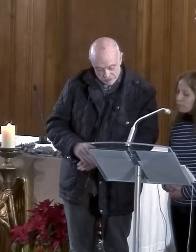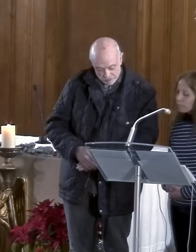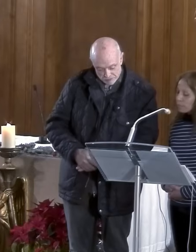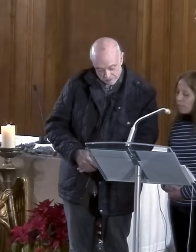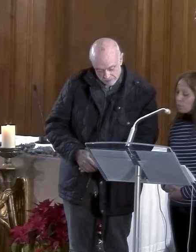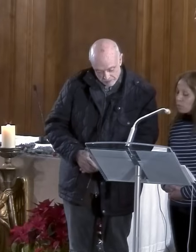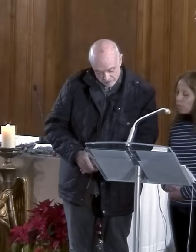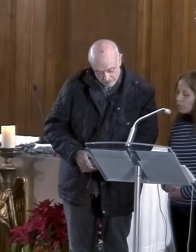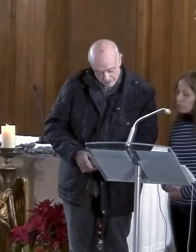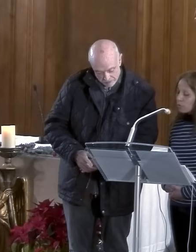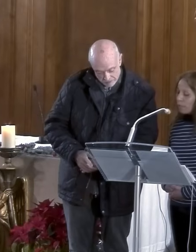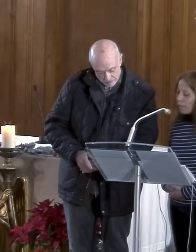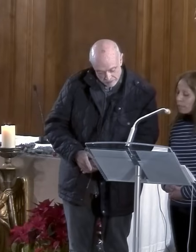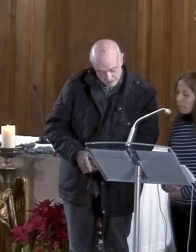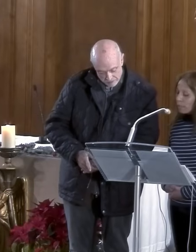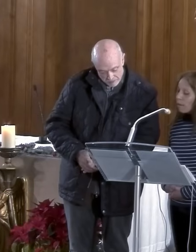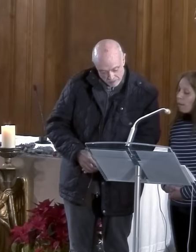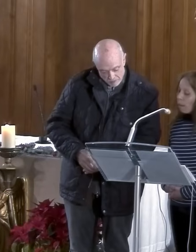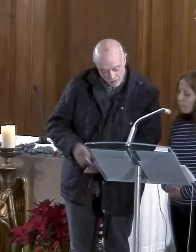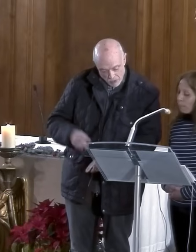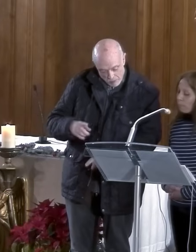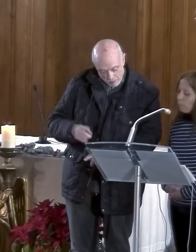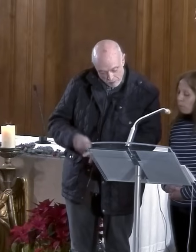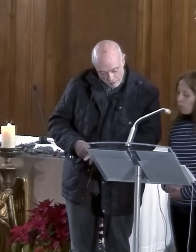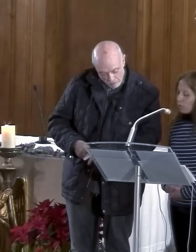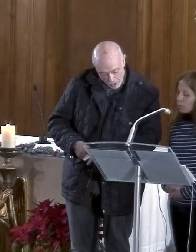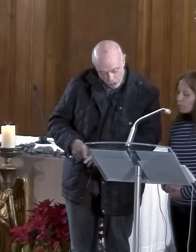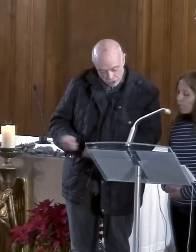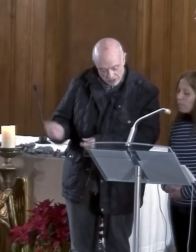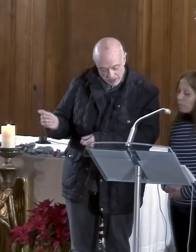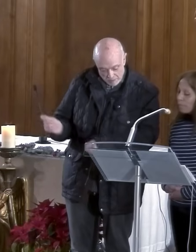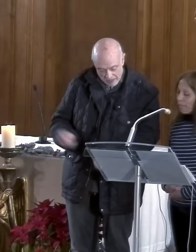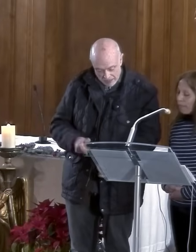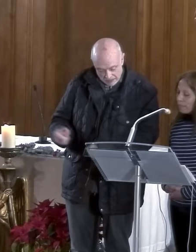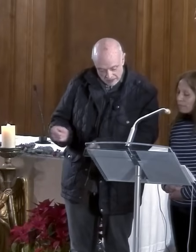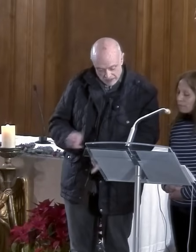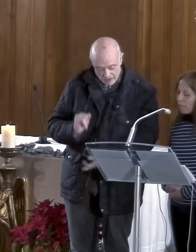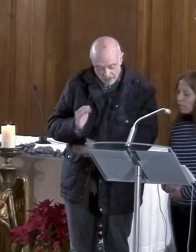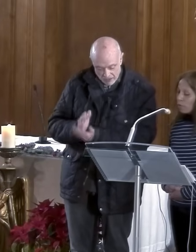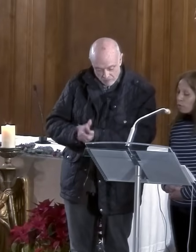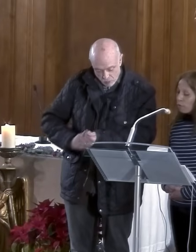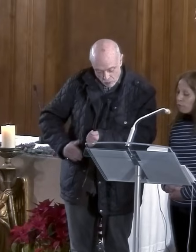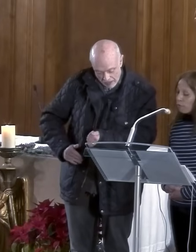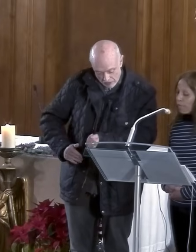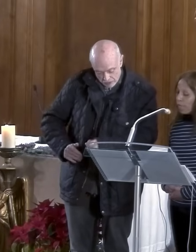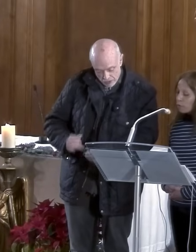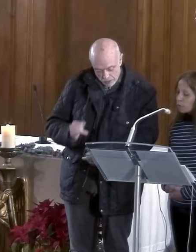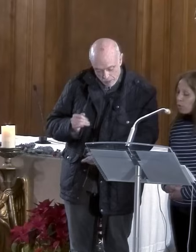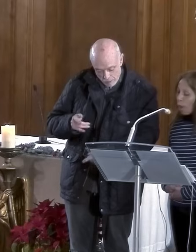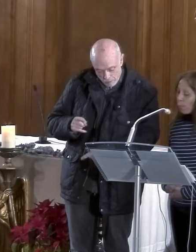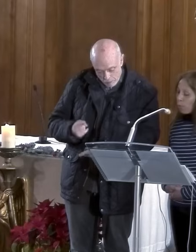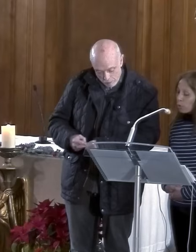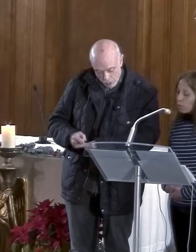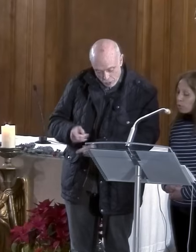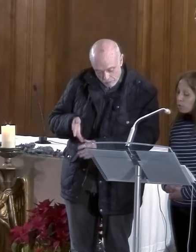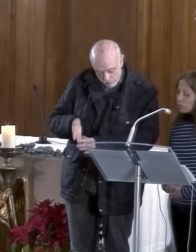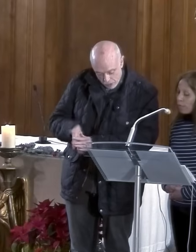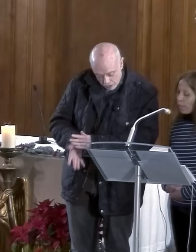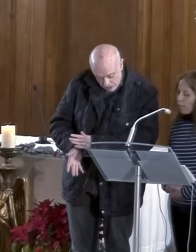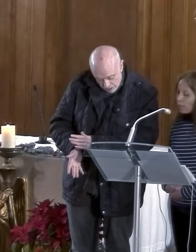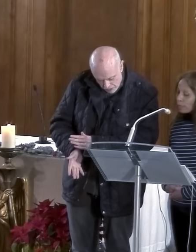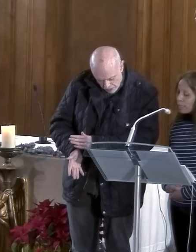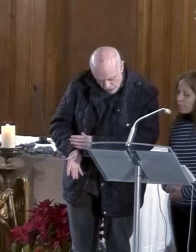Oremos. Escúchanos, Padre. Por los inmigrantes y los refugiados, por